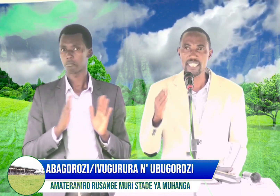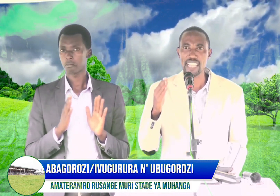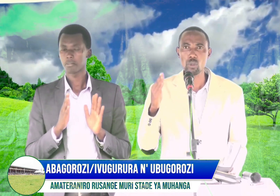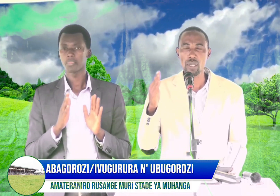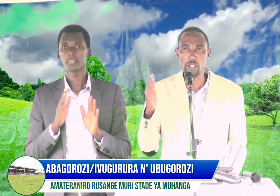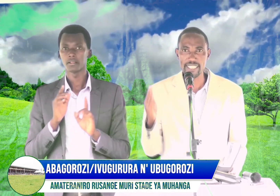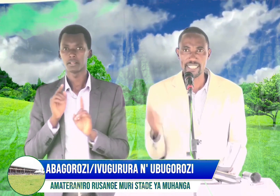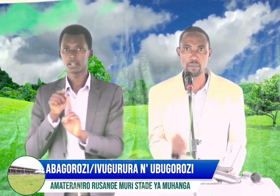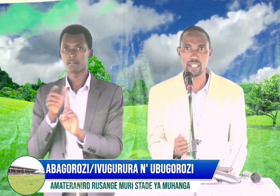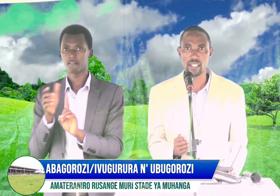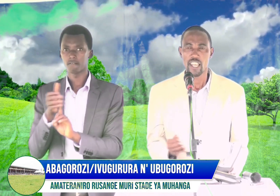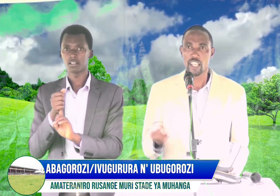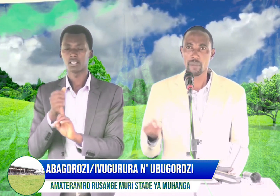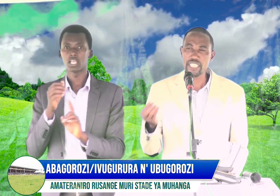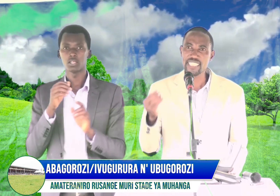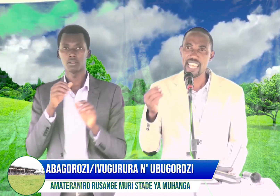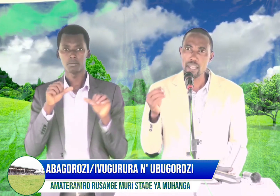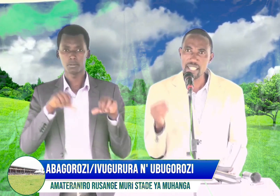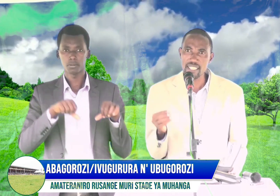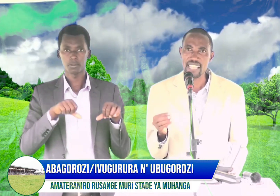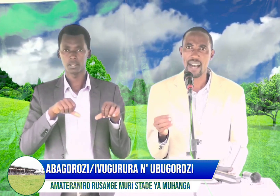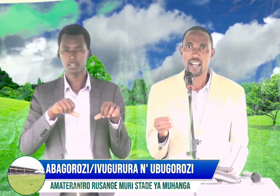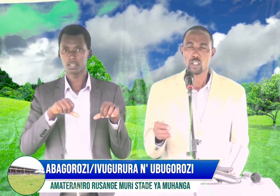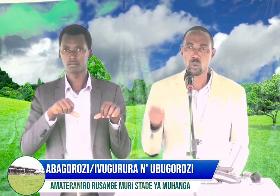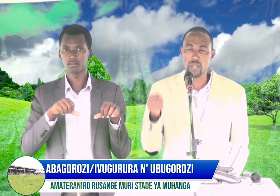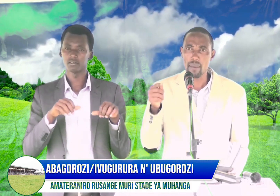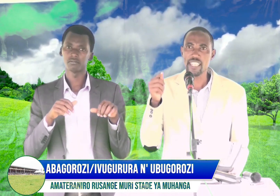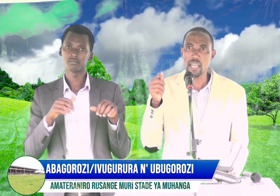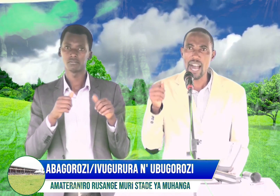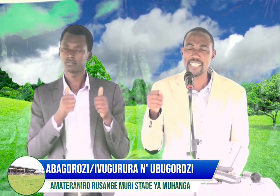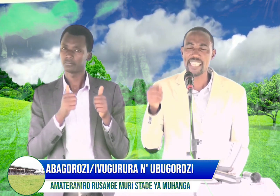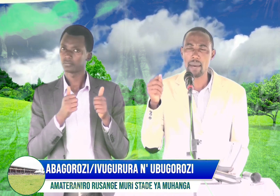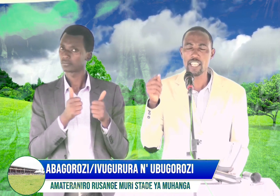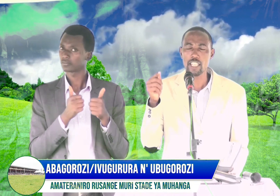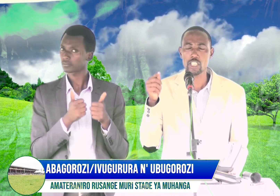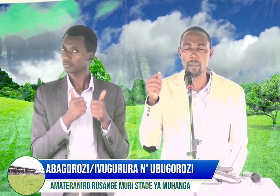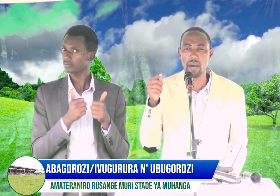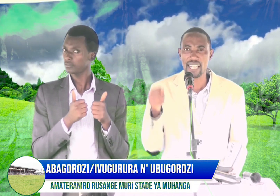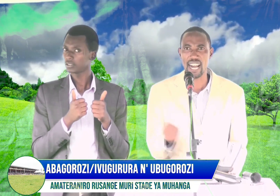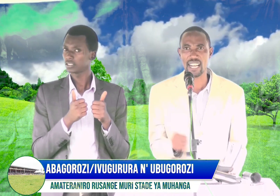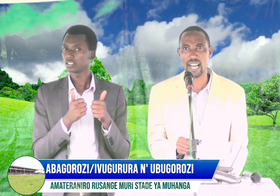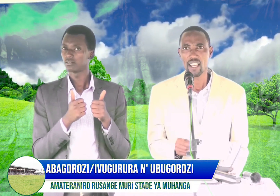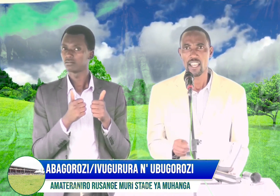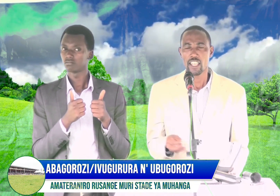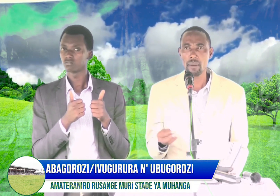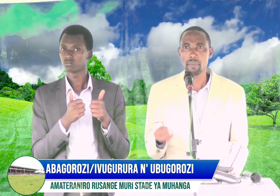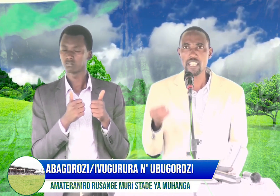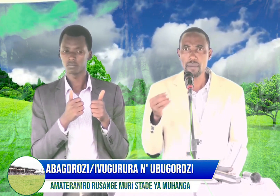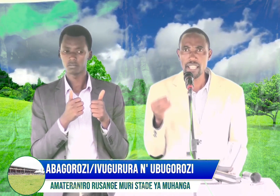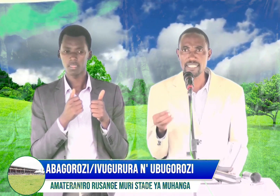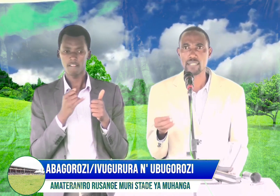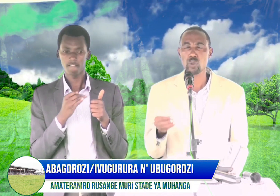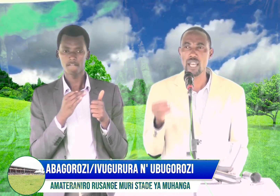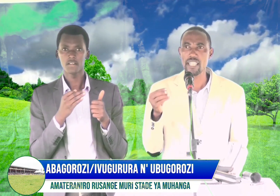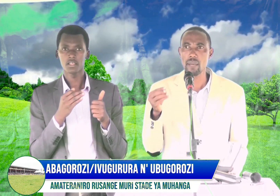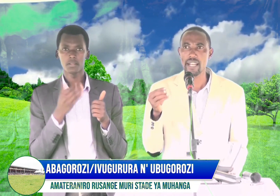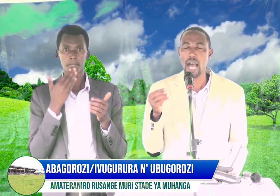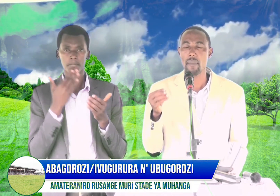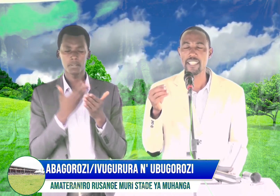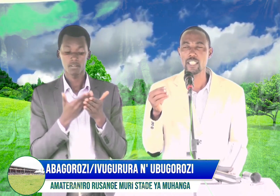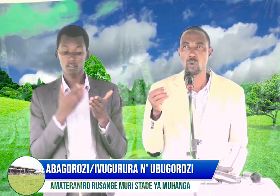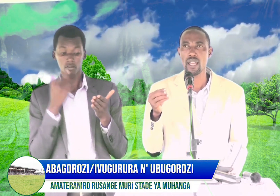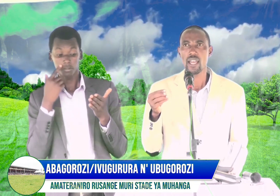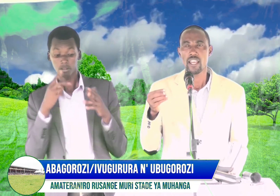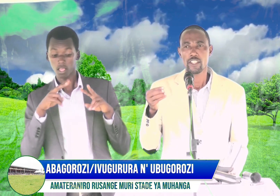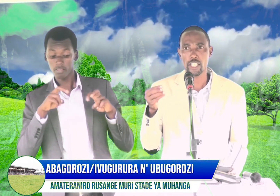ni byiza tubibone kimwe ibyiza nibiza turebe niba hatabahishe makaga ibibi nibiza turebe niba